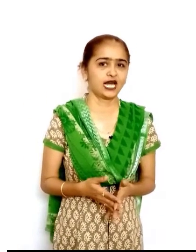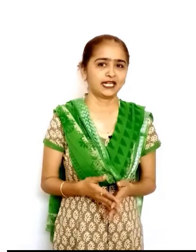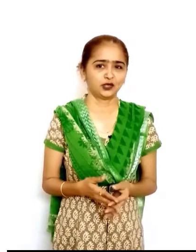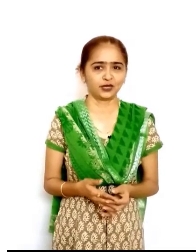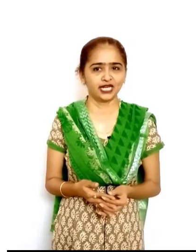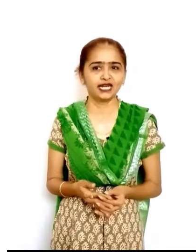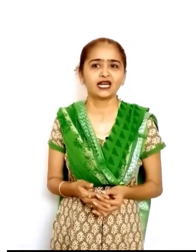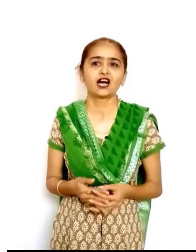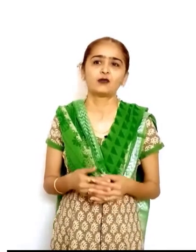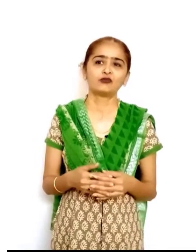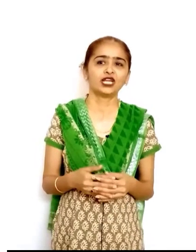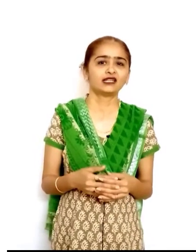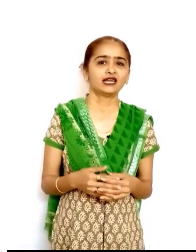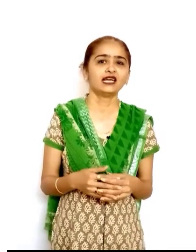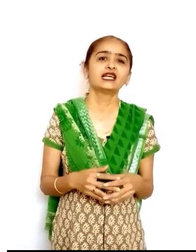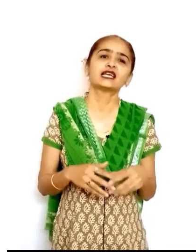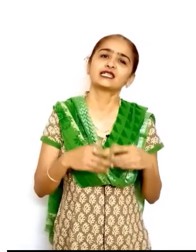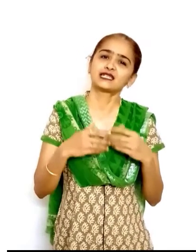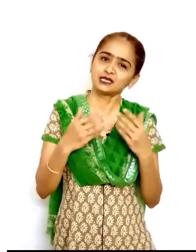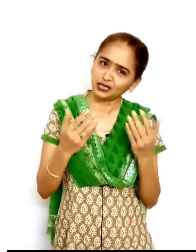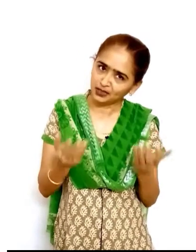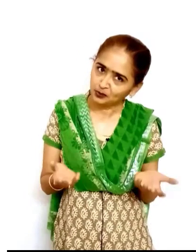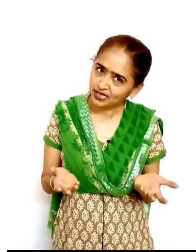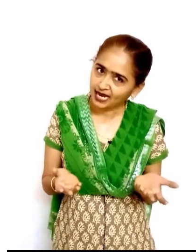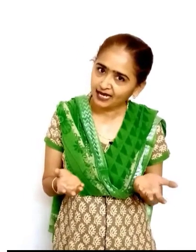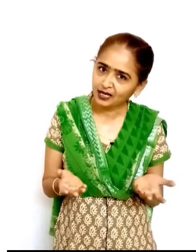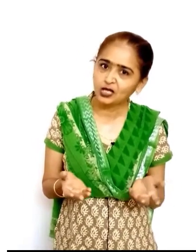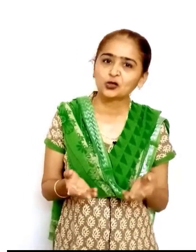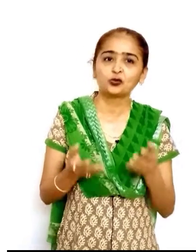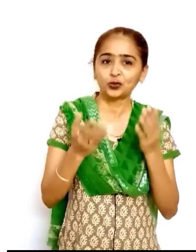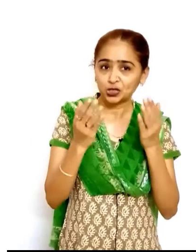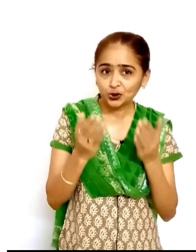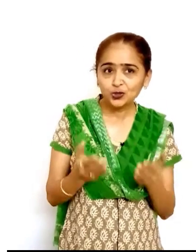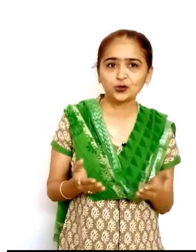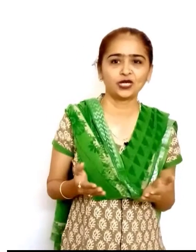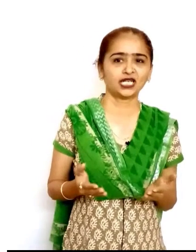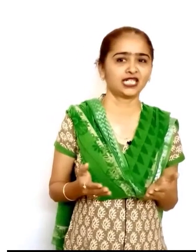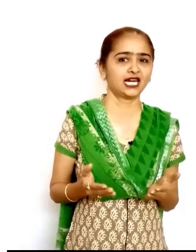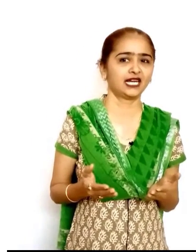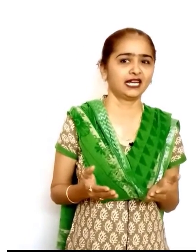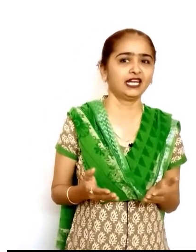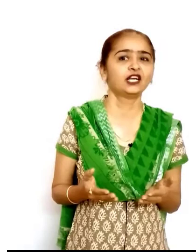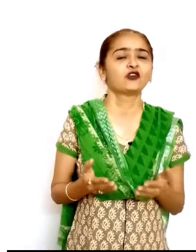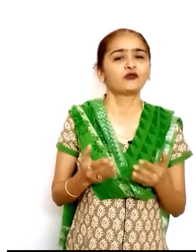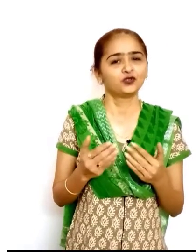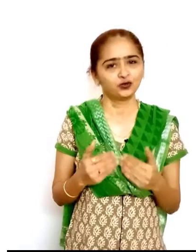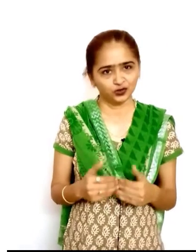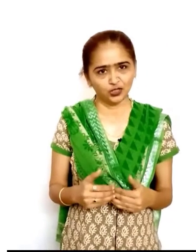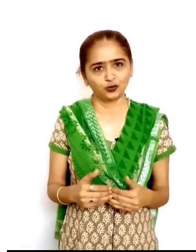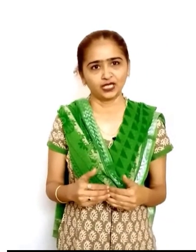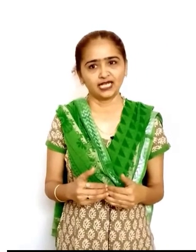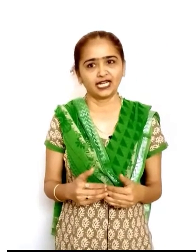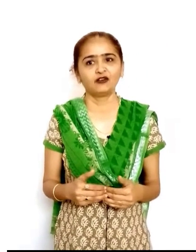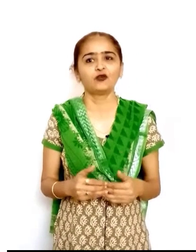लाइनें पढ़ी अब हम देखते हैं कि इसका संदर्भ क्या है। तो प्रस्तुत जो पंक्तियाँ हैं उसके जो पद्य हैं वो